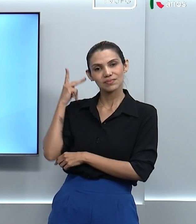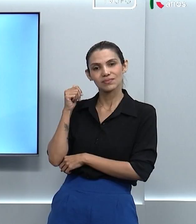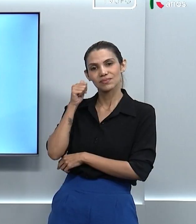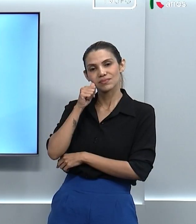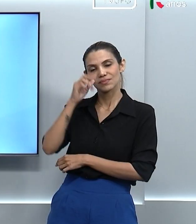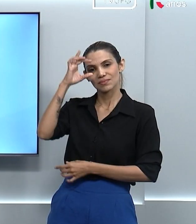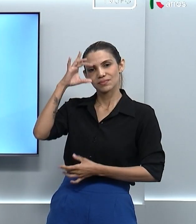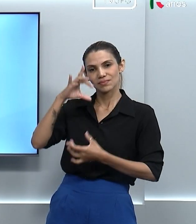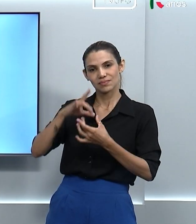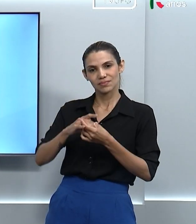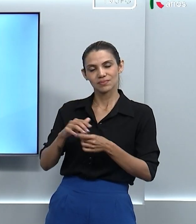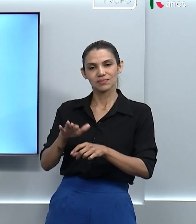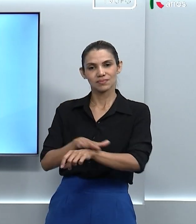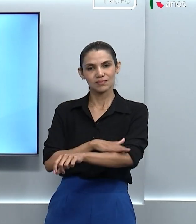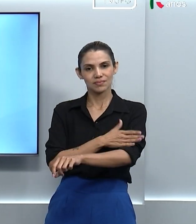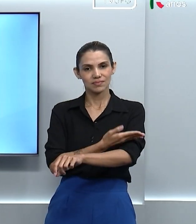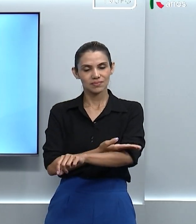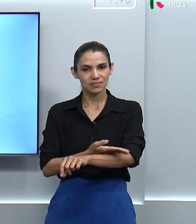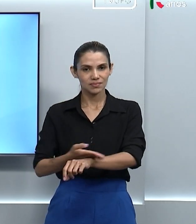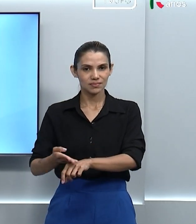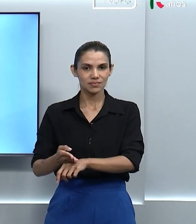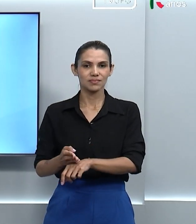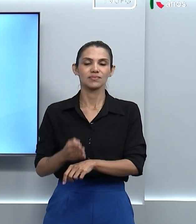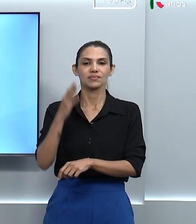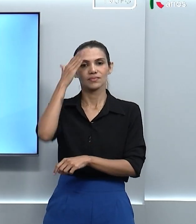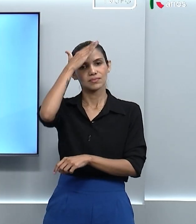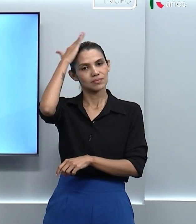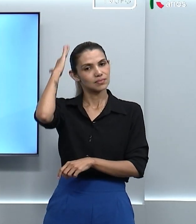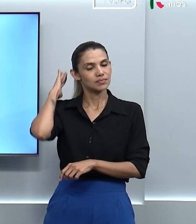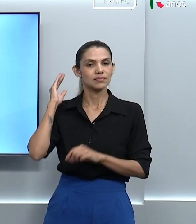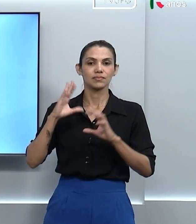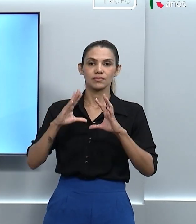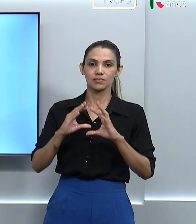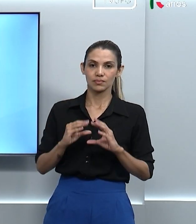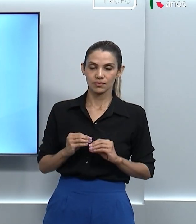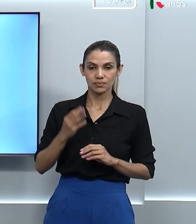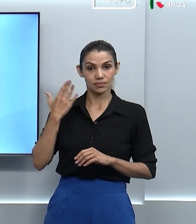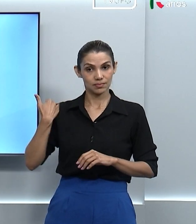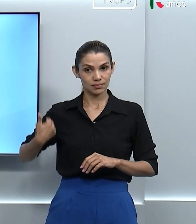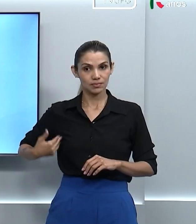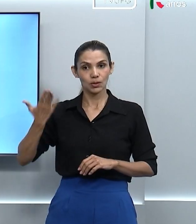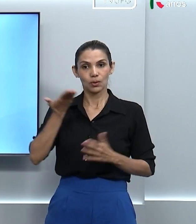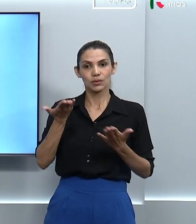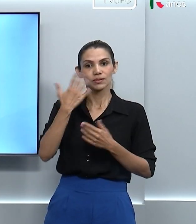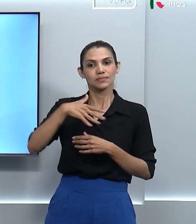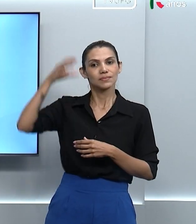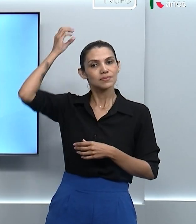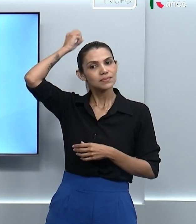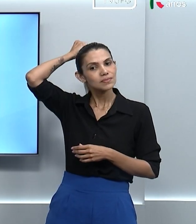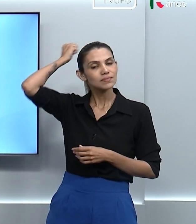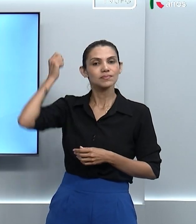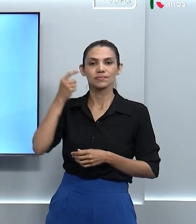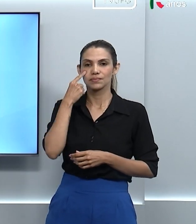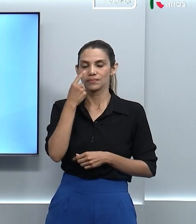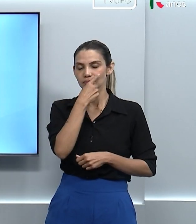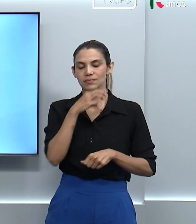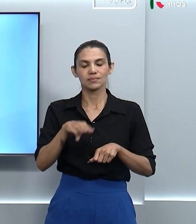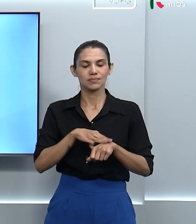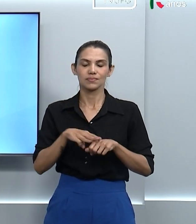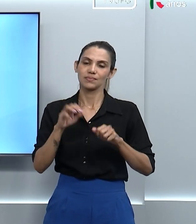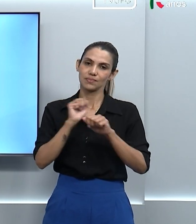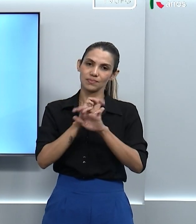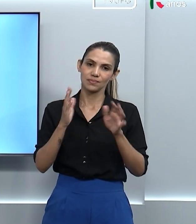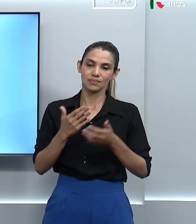mulher cis, de pele clara, com cabelos escuros e longos, que hoje estão amarrados, e olhos castanhos